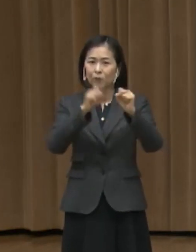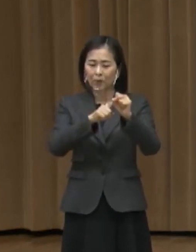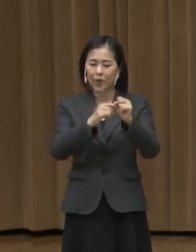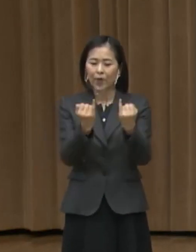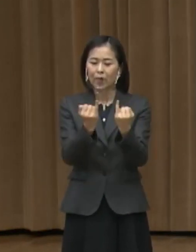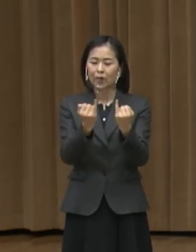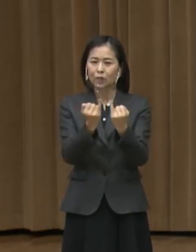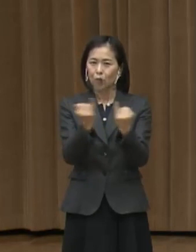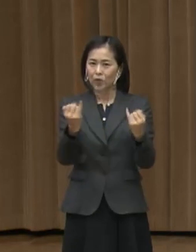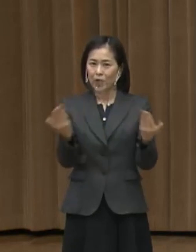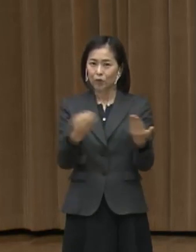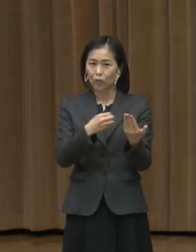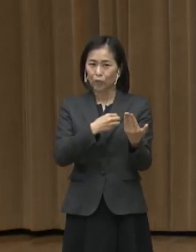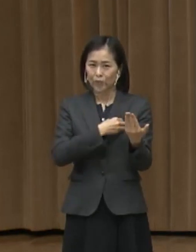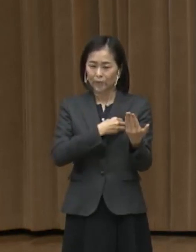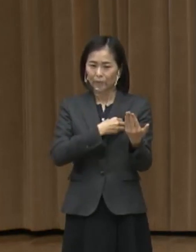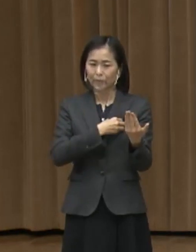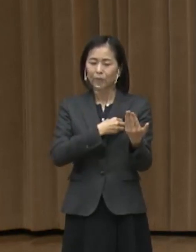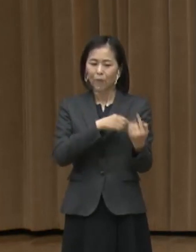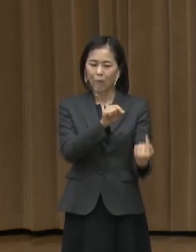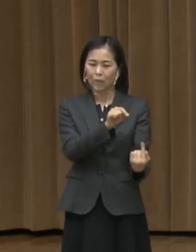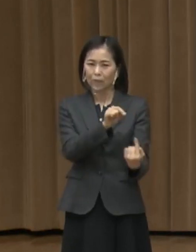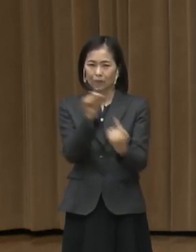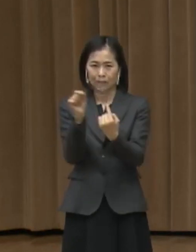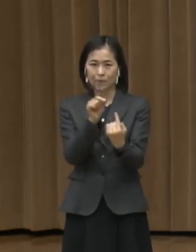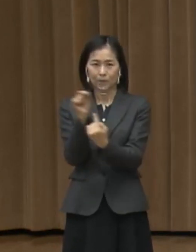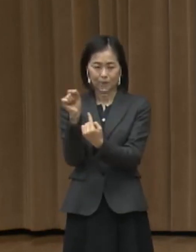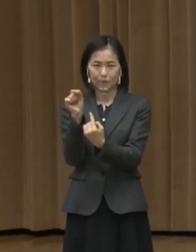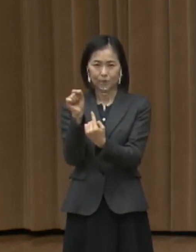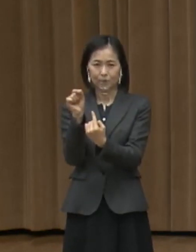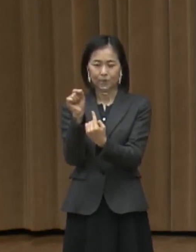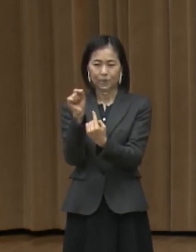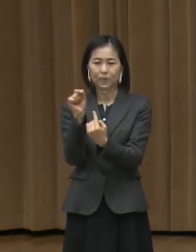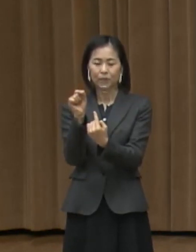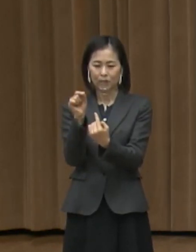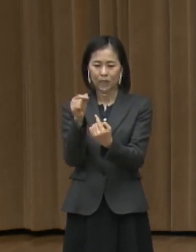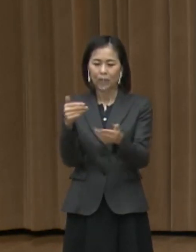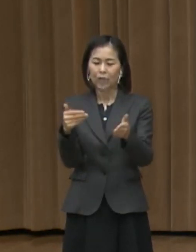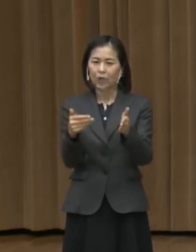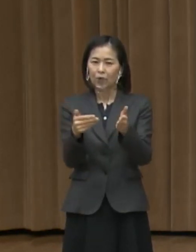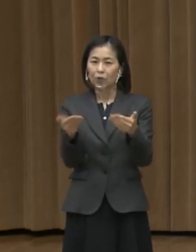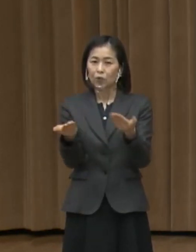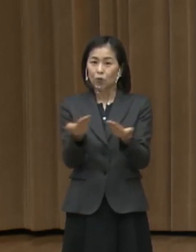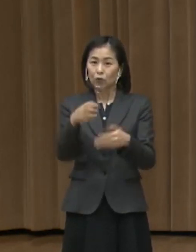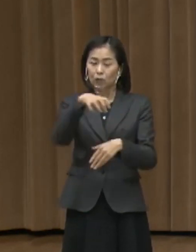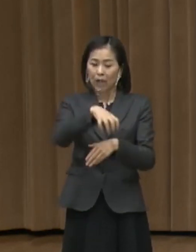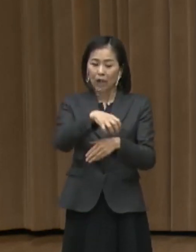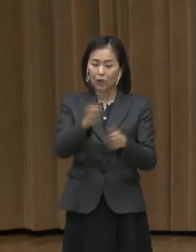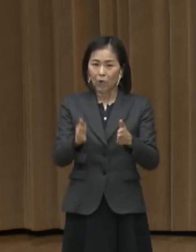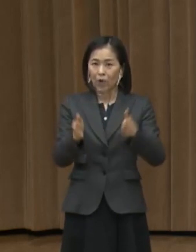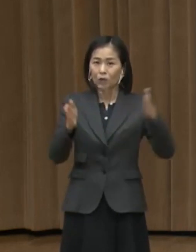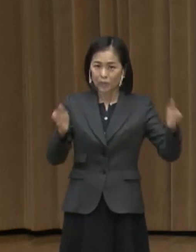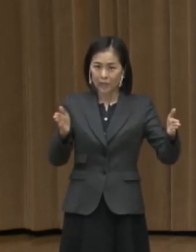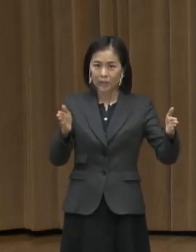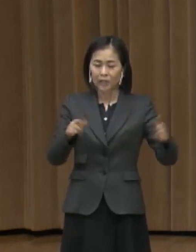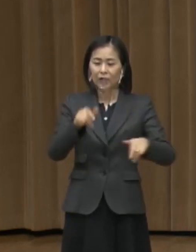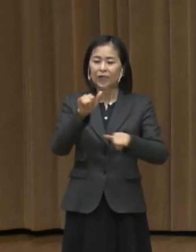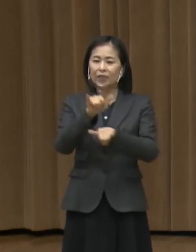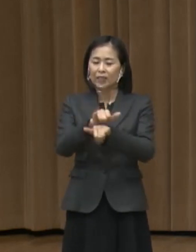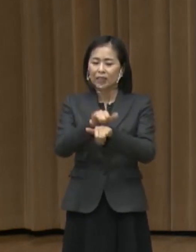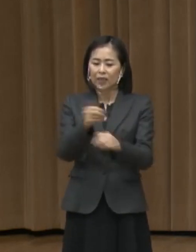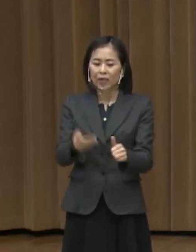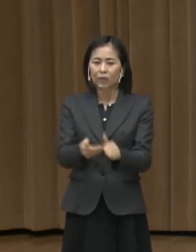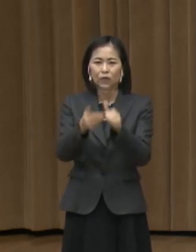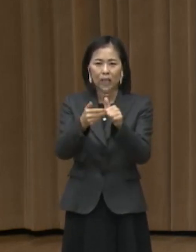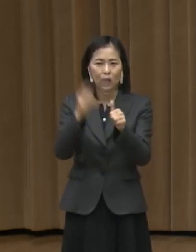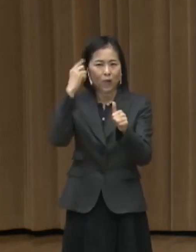職員の積極的な職域拡大や人材育成に配慮した人事配置を行いました